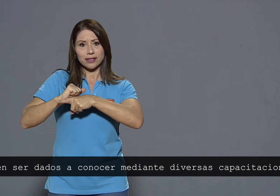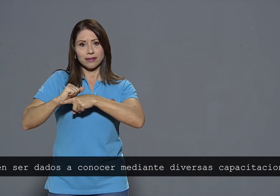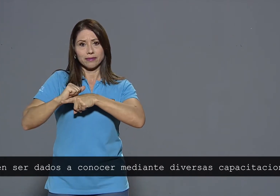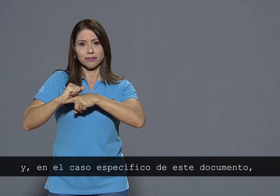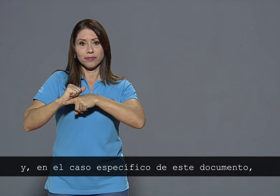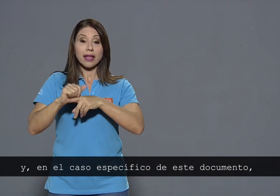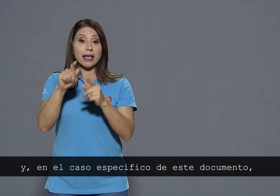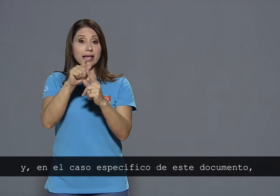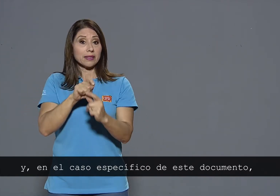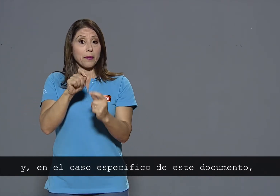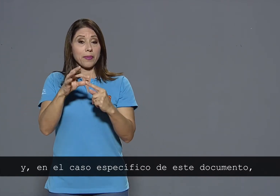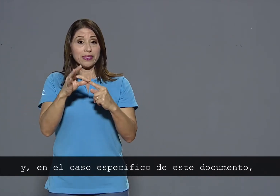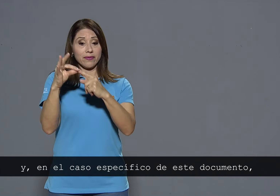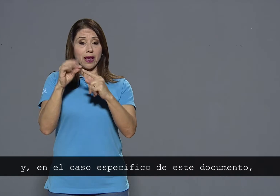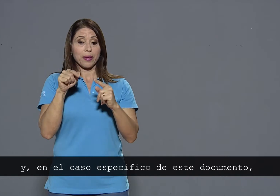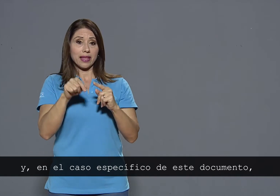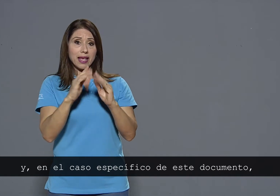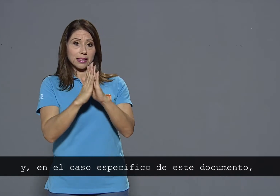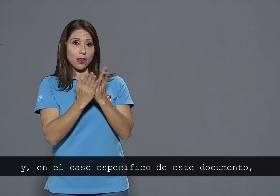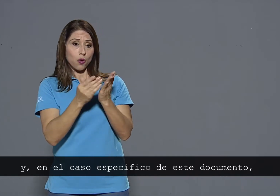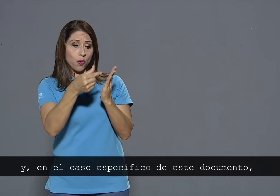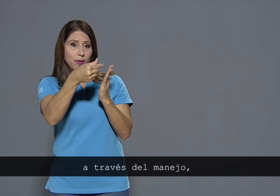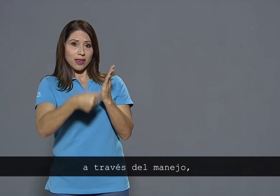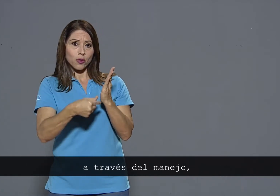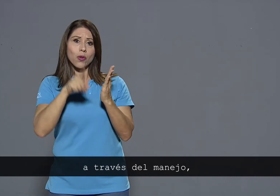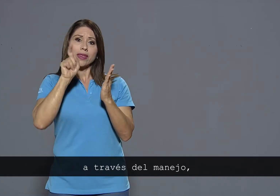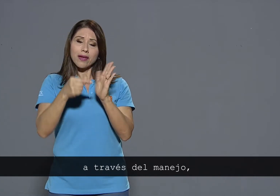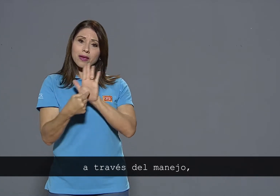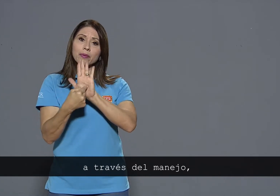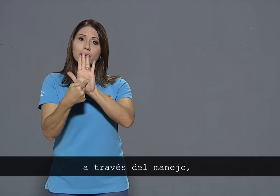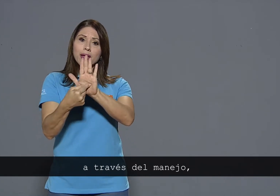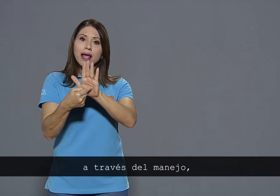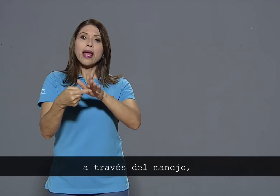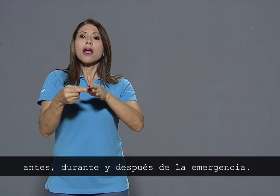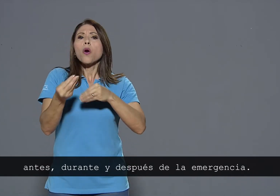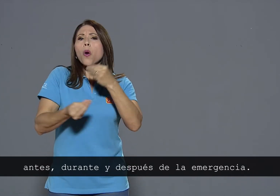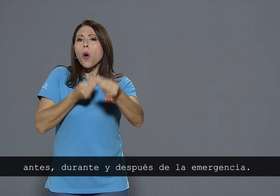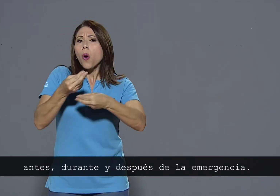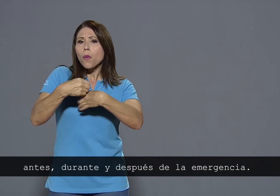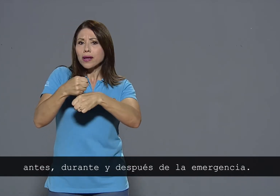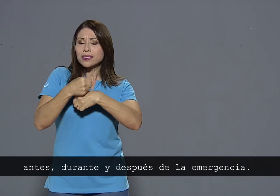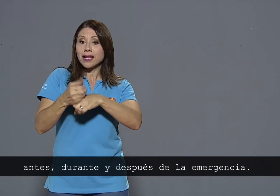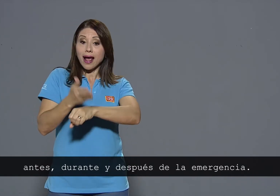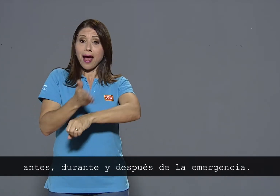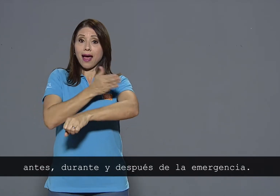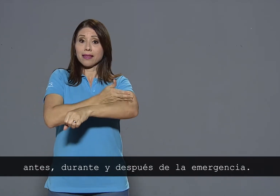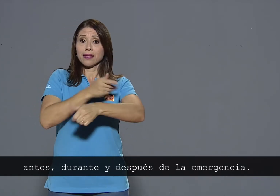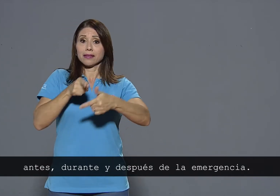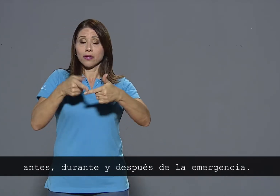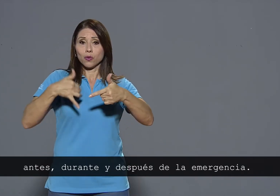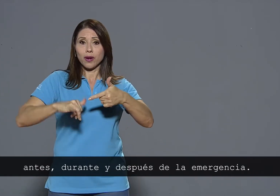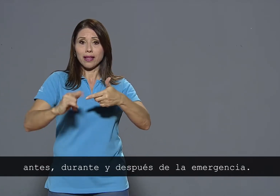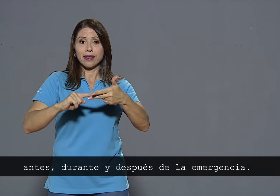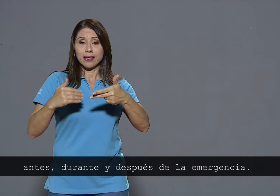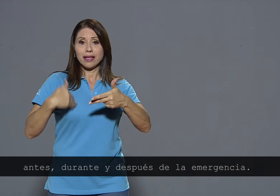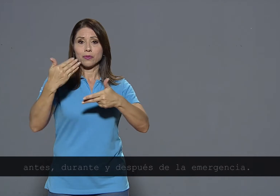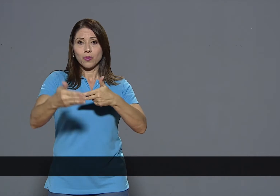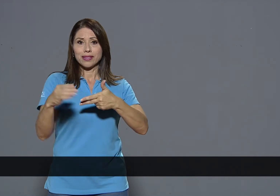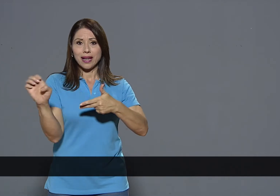capacitaciones, y en el caso específico de este documento, a través del manejo antes, durante y después de la